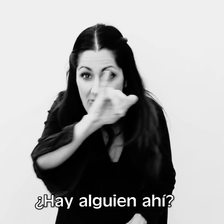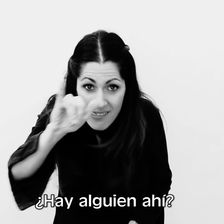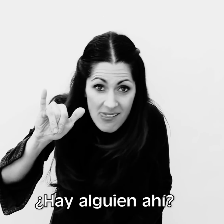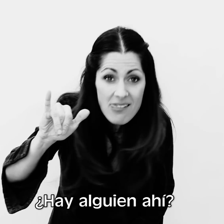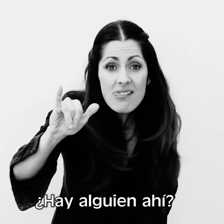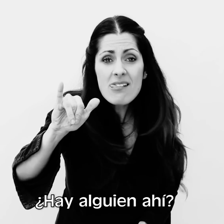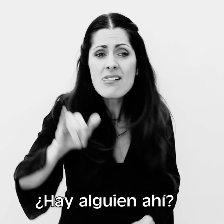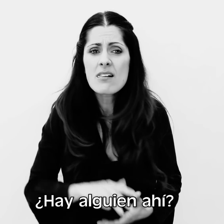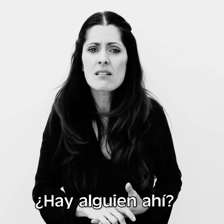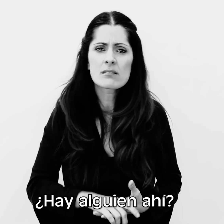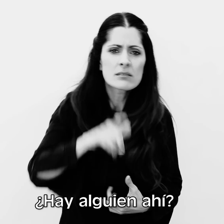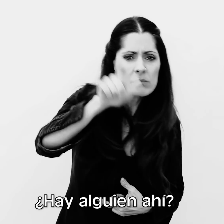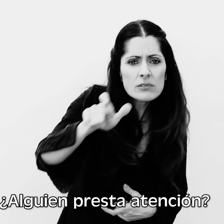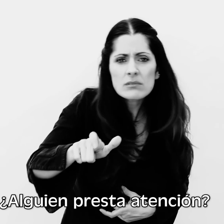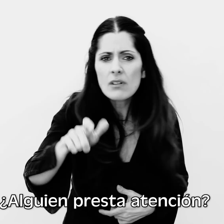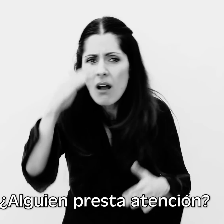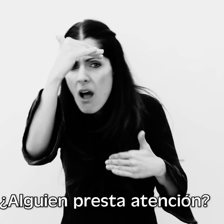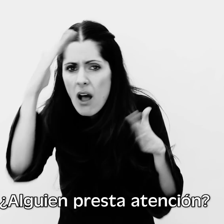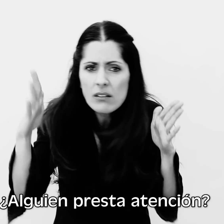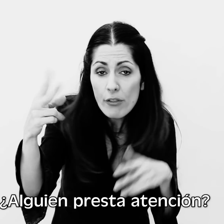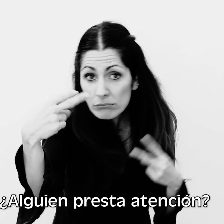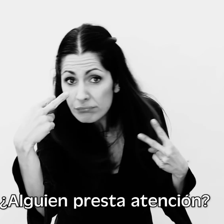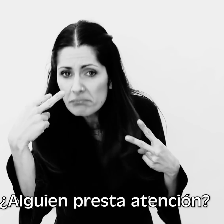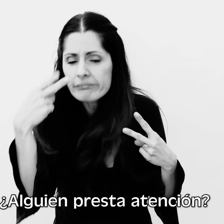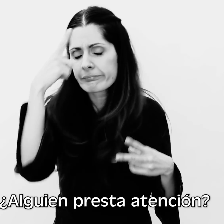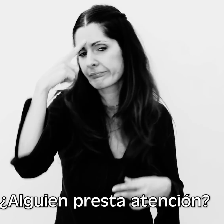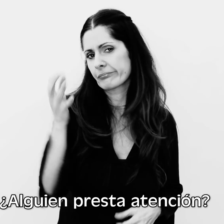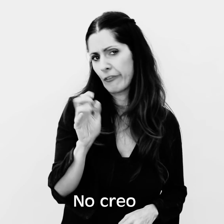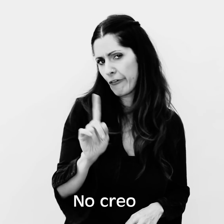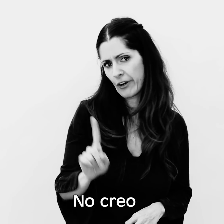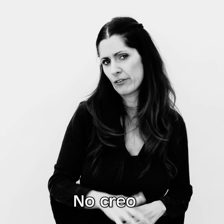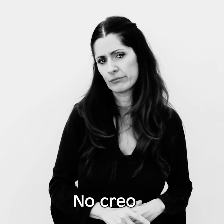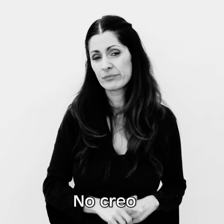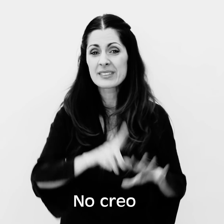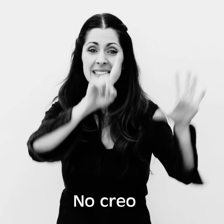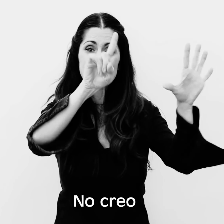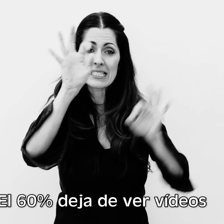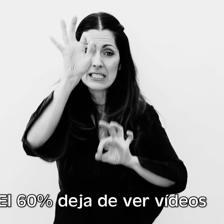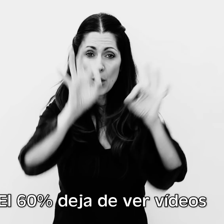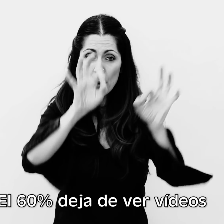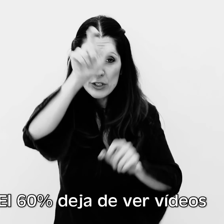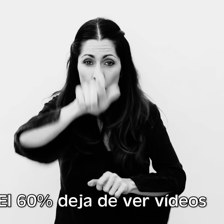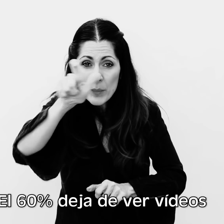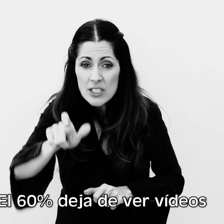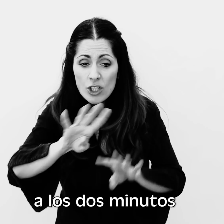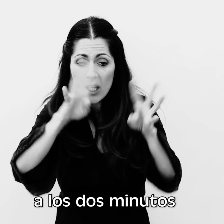Estabas tú tan convencida Al parecer yo no Al parecer yo no no